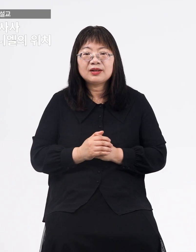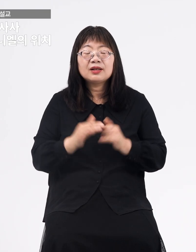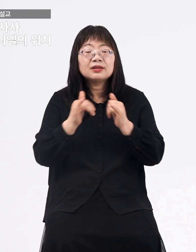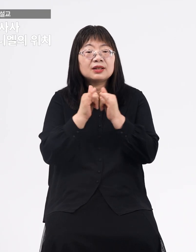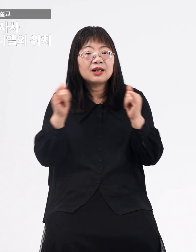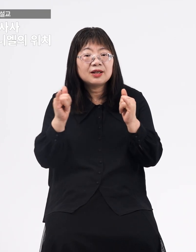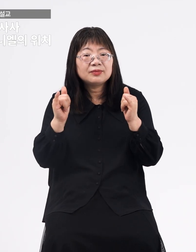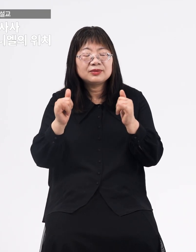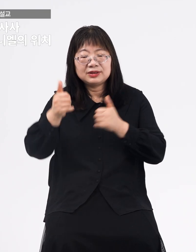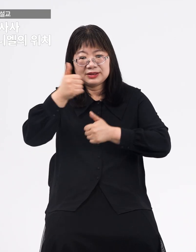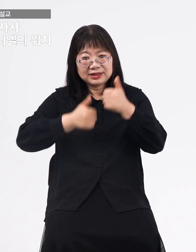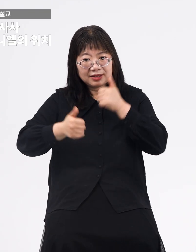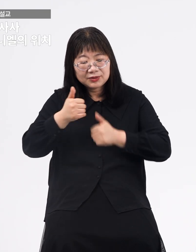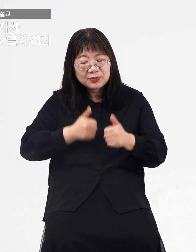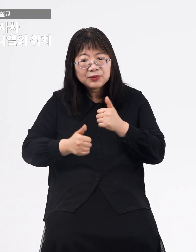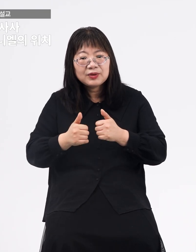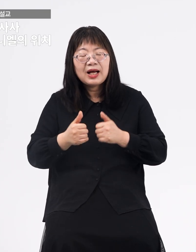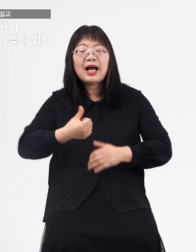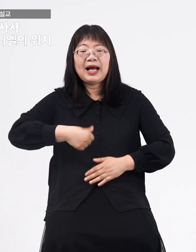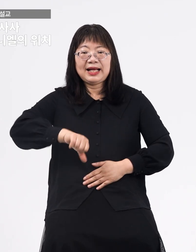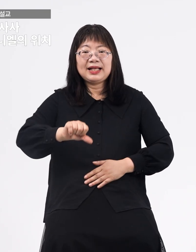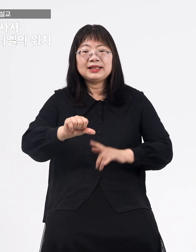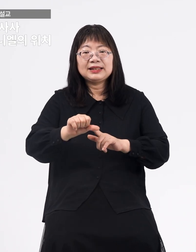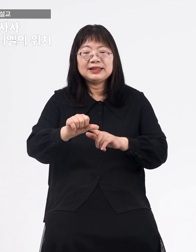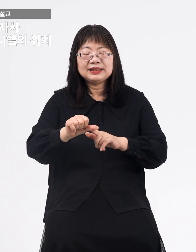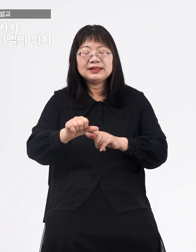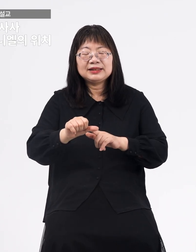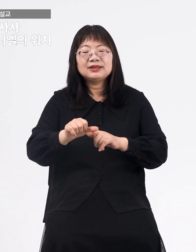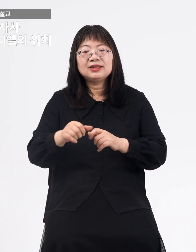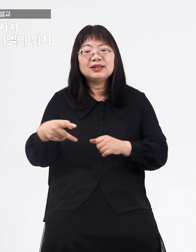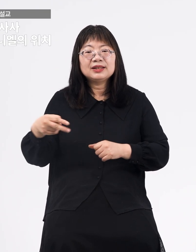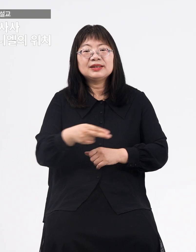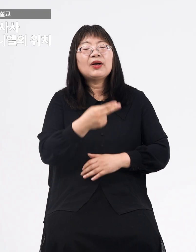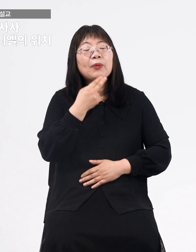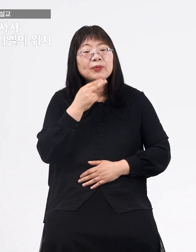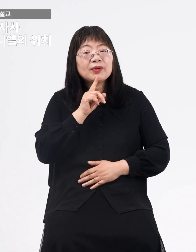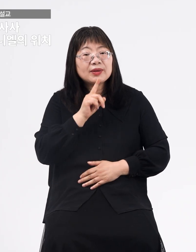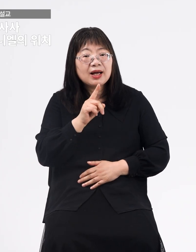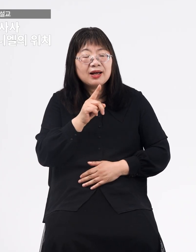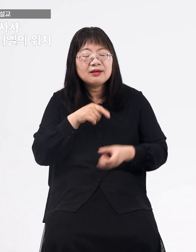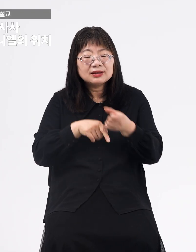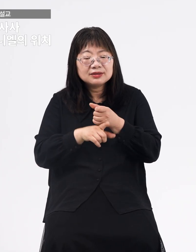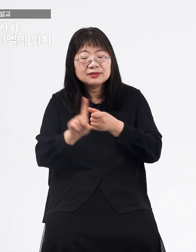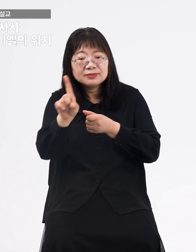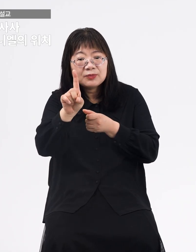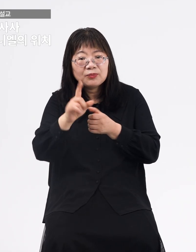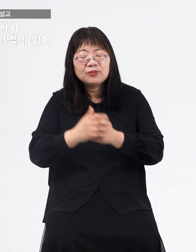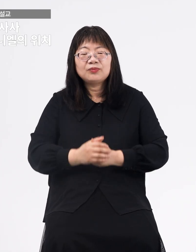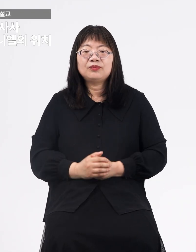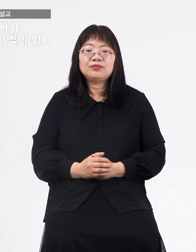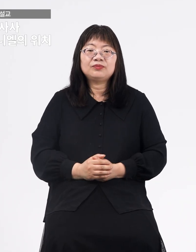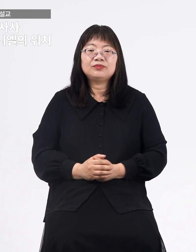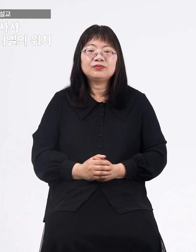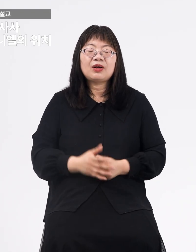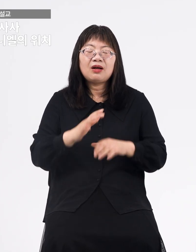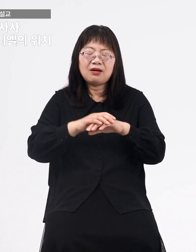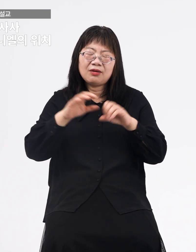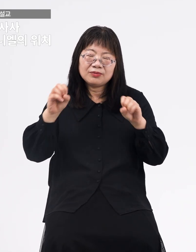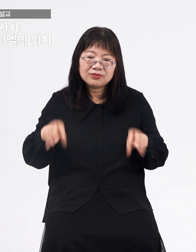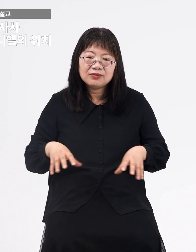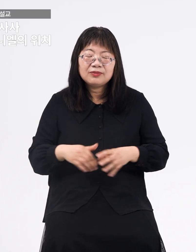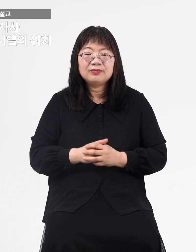사람을, 자손을, 아들을 끊어지지 않게 하겠다. 무슨 뜻인가 하면 허무하게